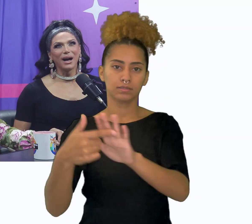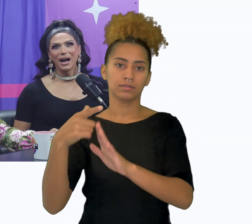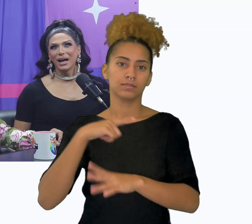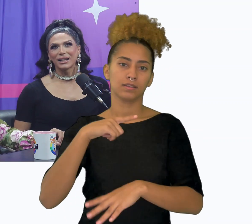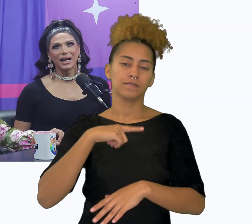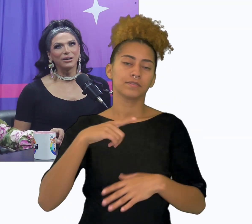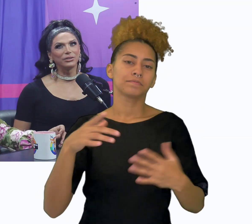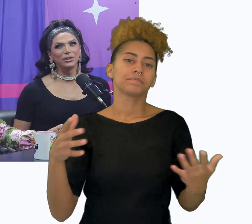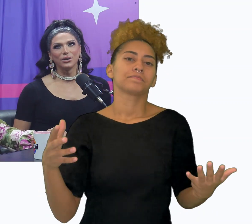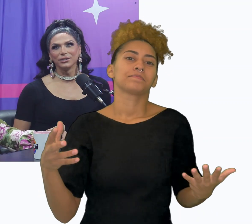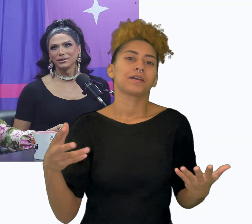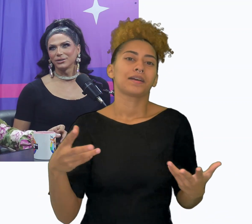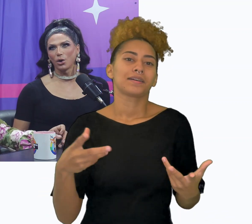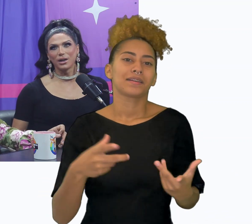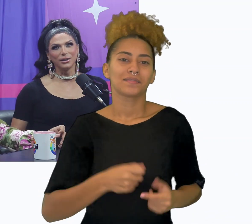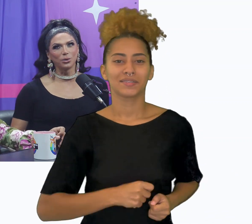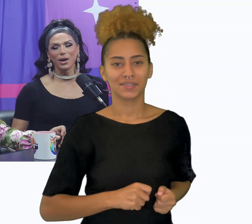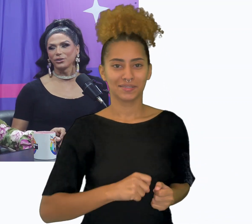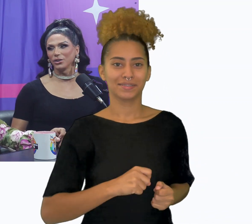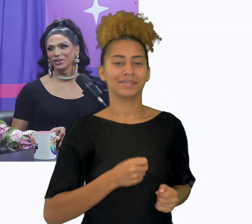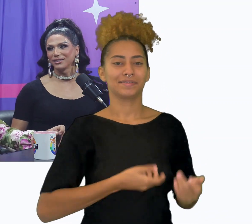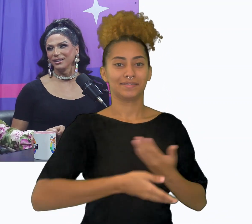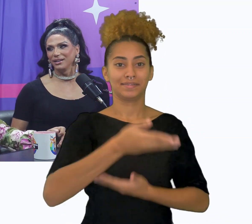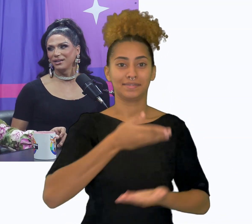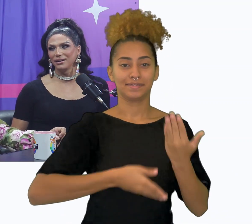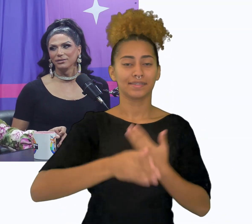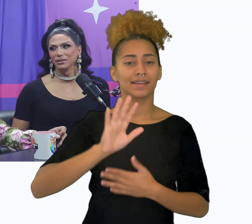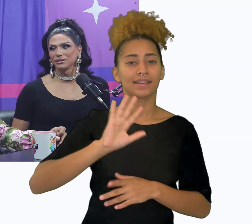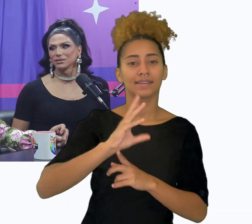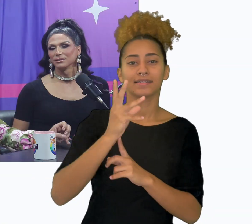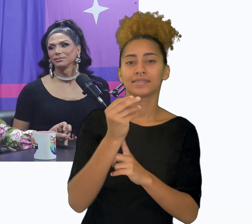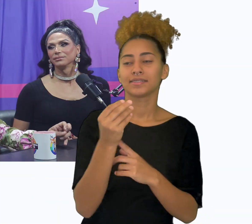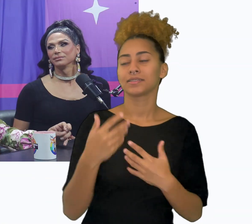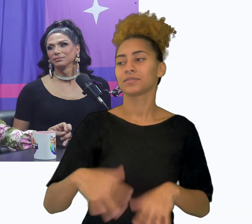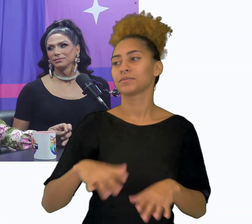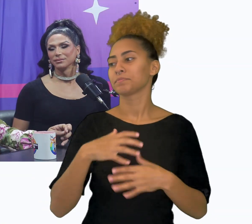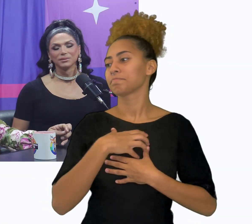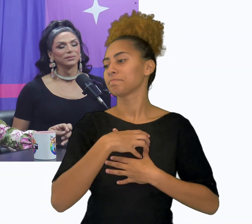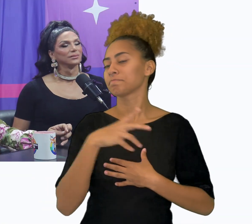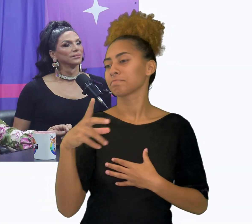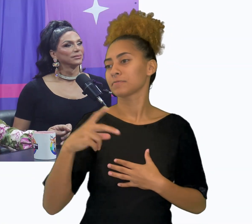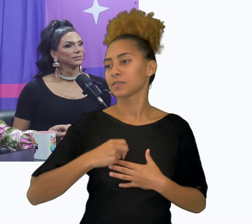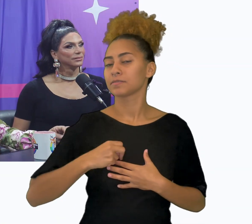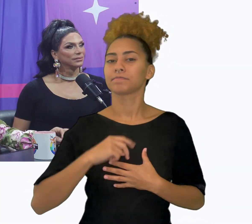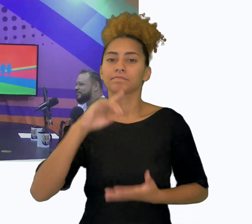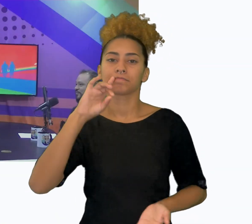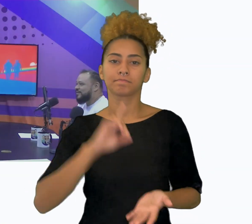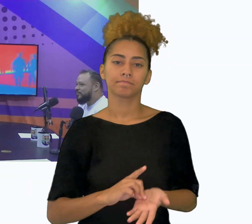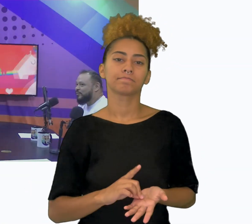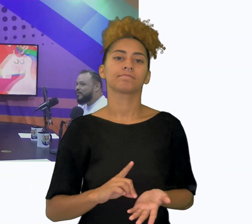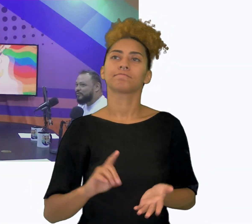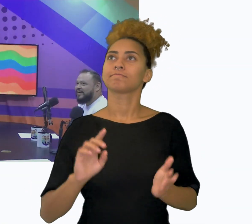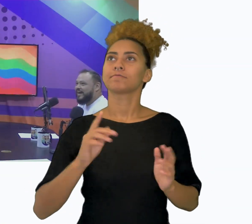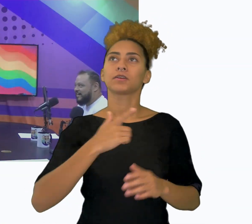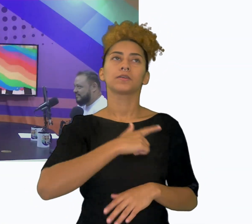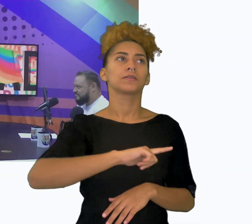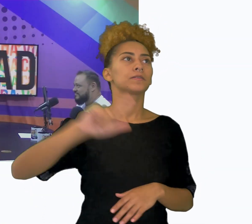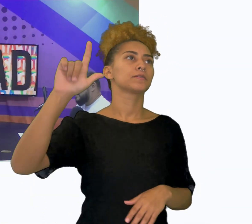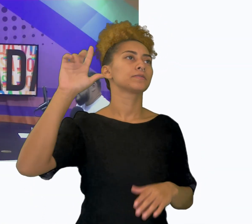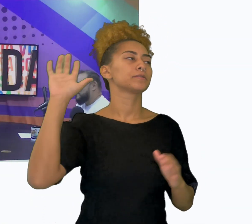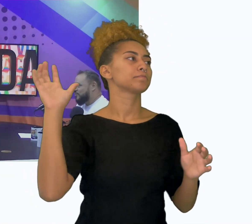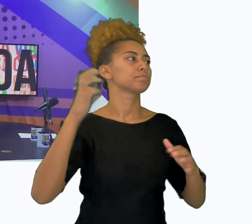edições maravilhosas, trocando com artistas incríveis. Assim, realmente deu uma outra